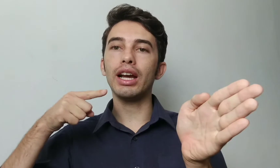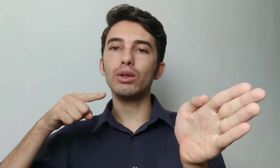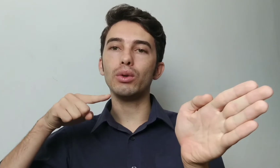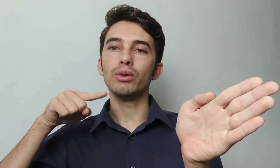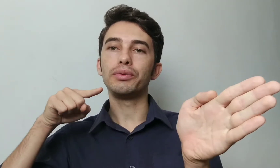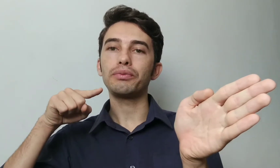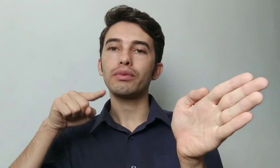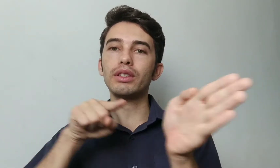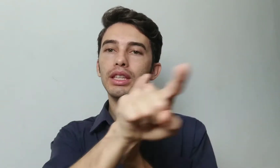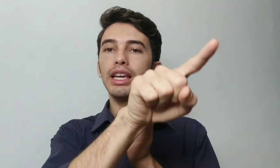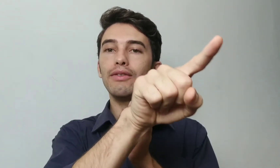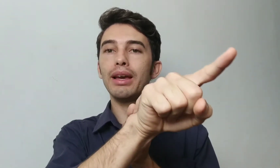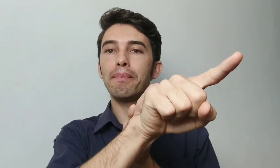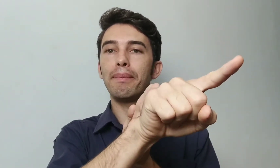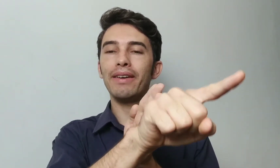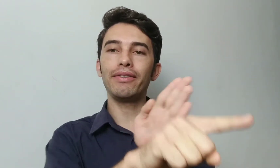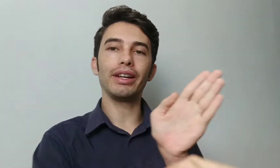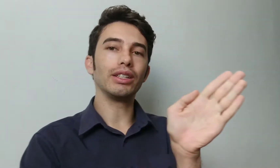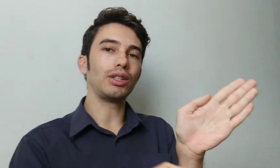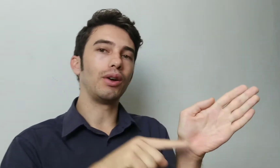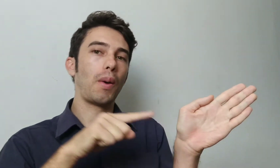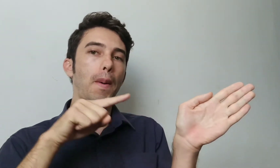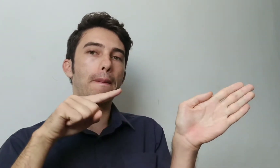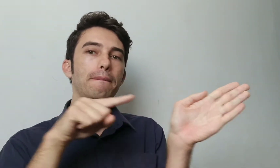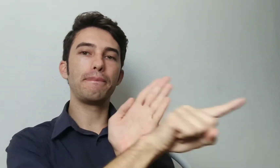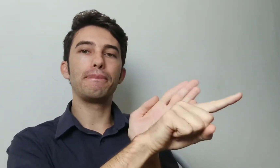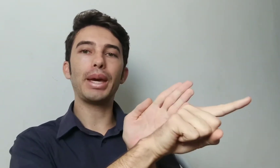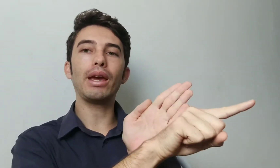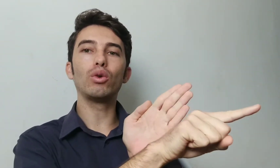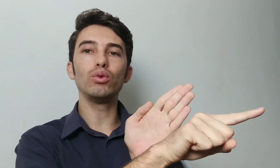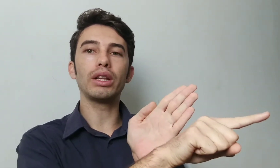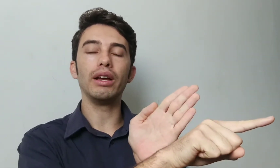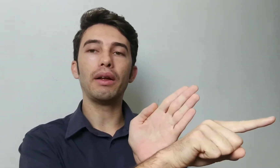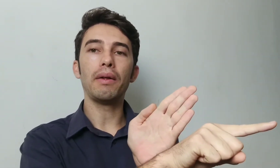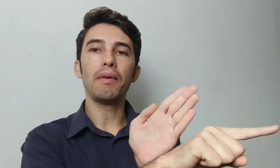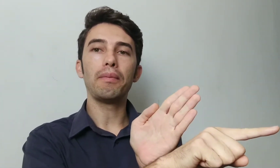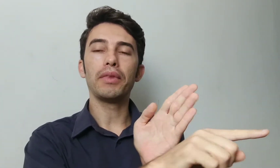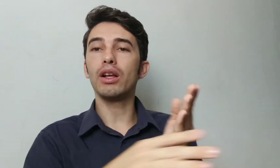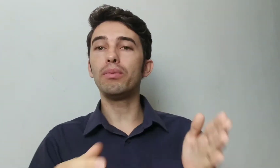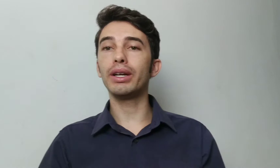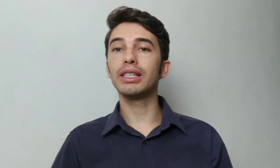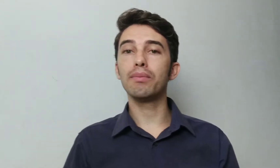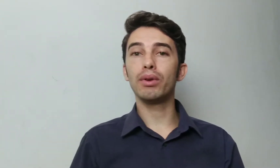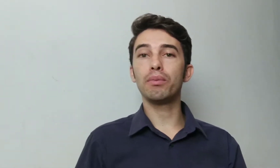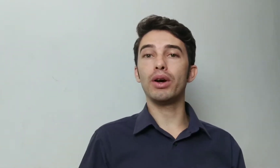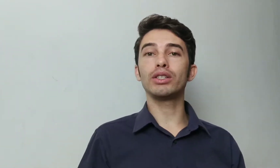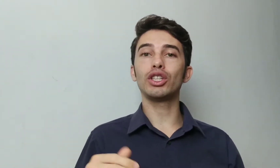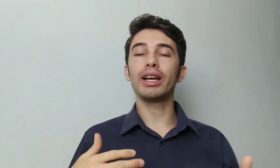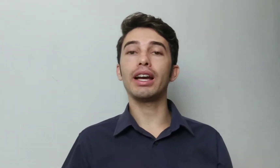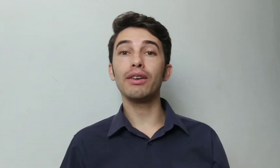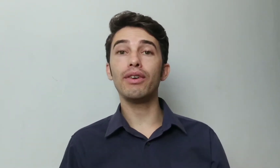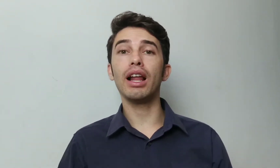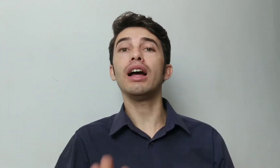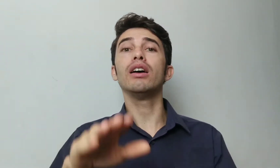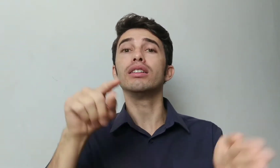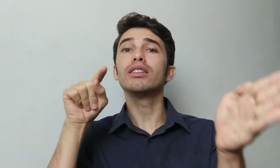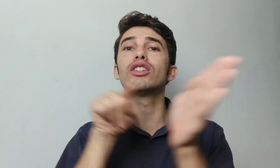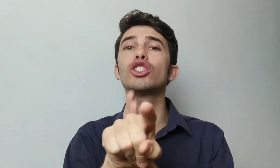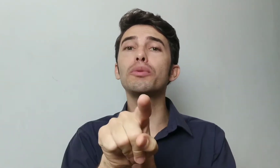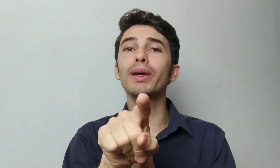indicador. Ele vai para frente, ó. Pergunta. Então, por exemplo, eu posso chegar aqui e falar: deixa eu te